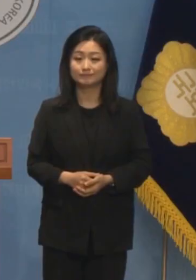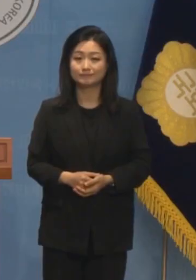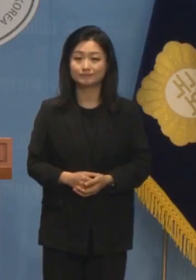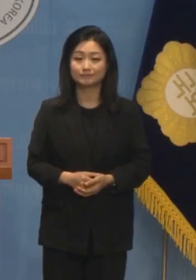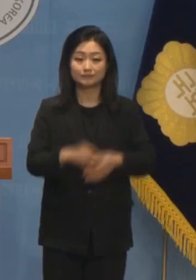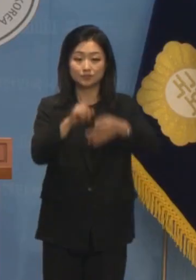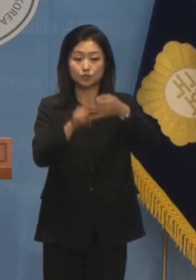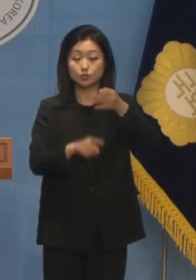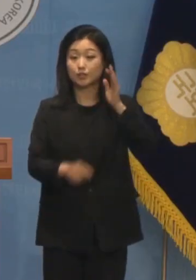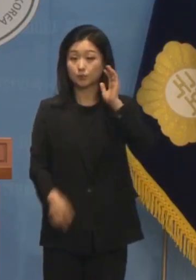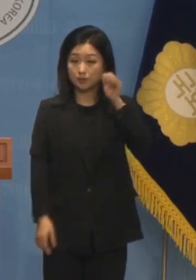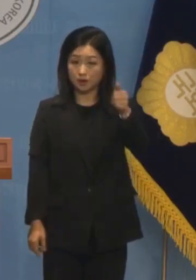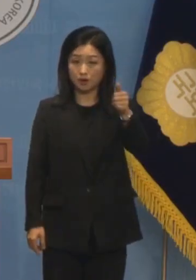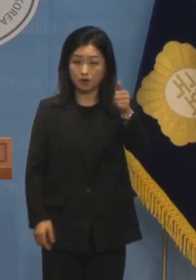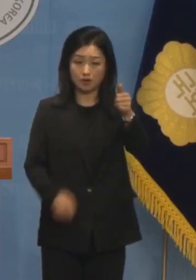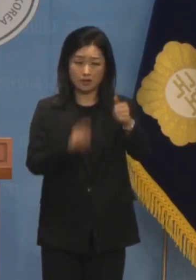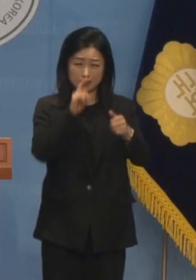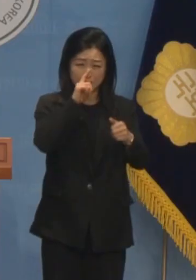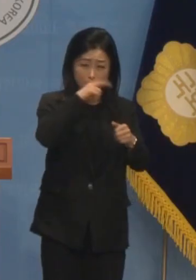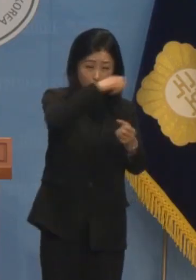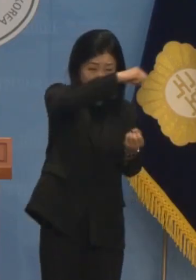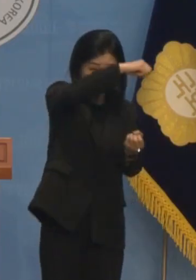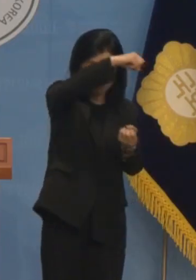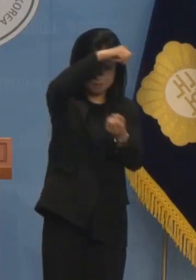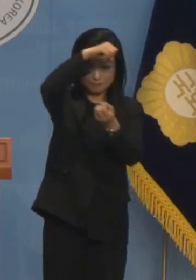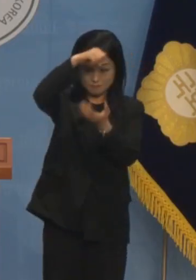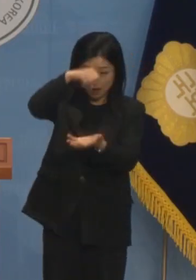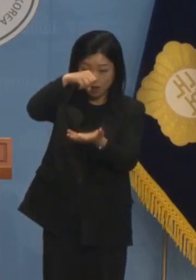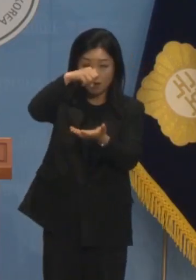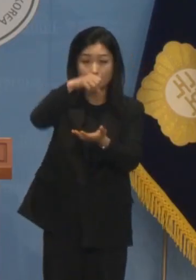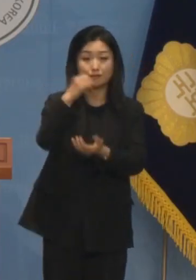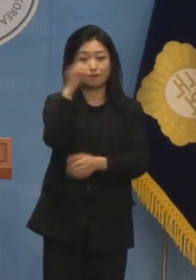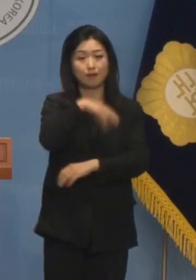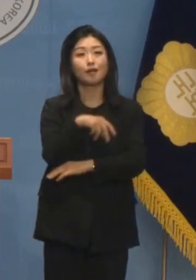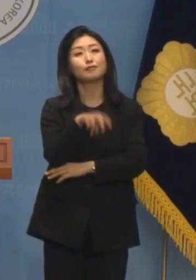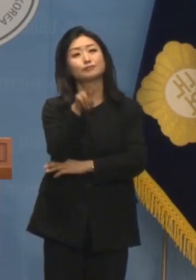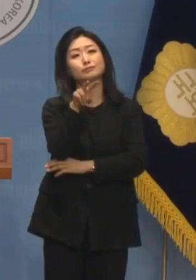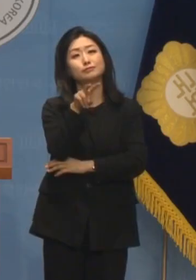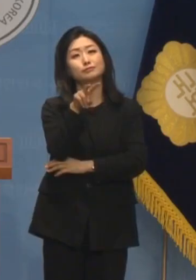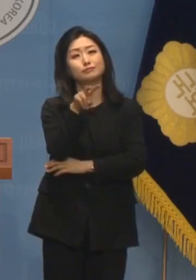윤 대통령은 오물풍선 도발을 쳐다보고만 있을 건가?